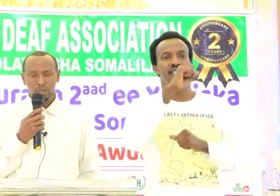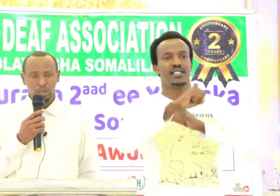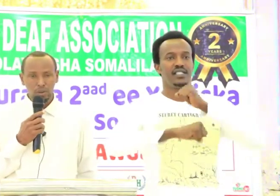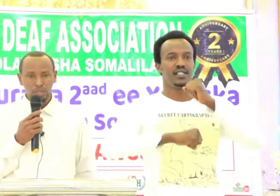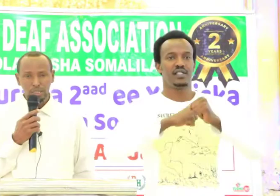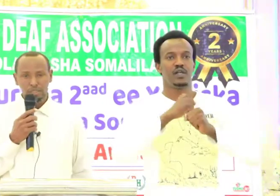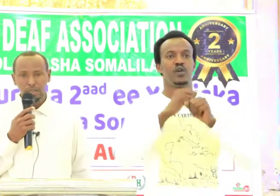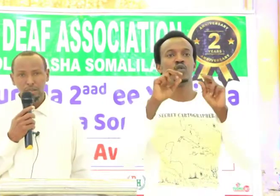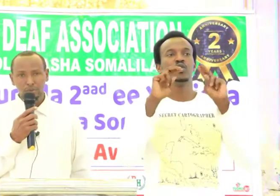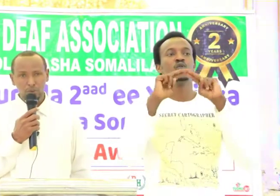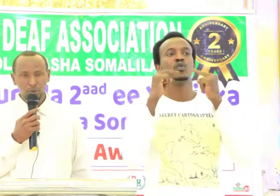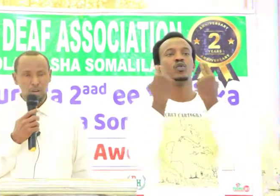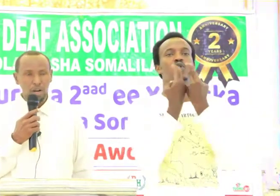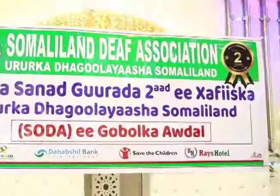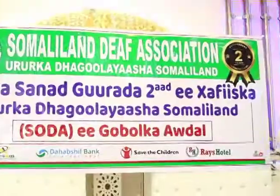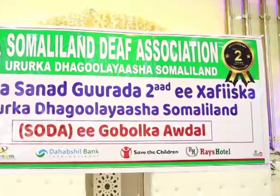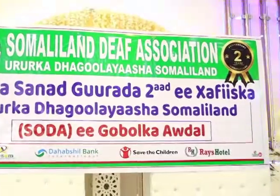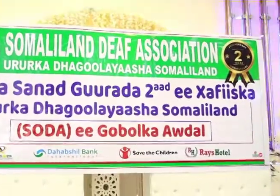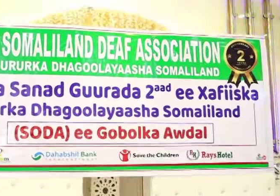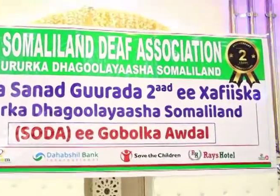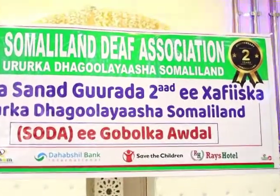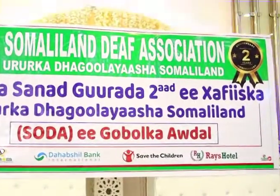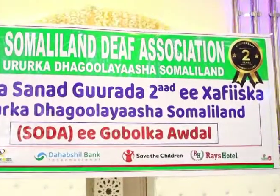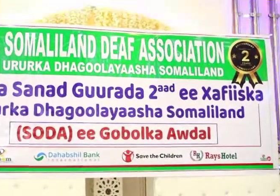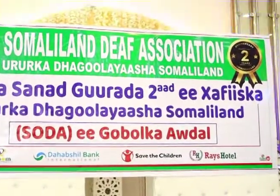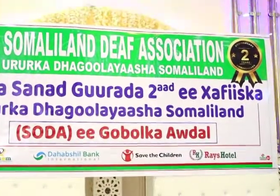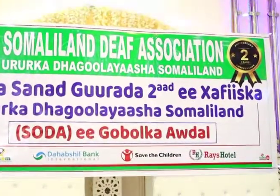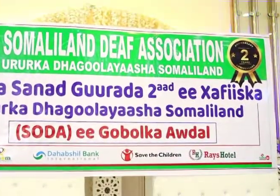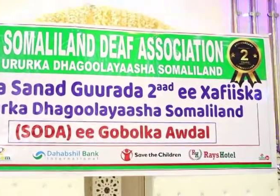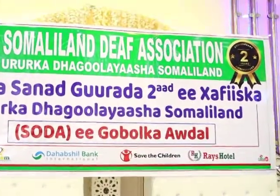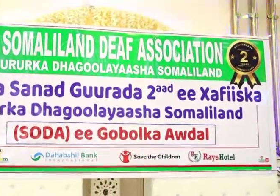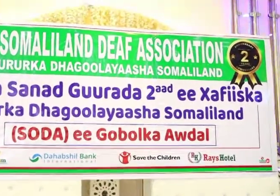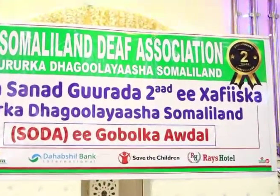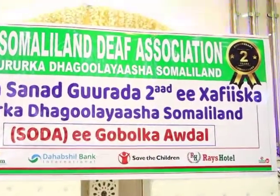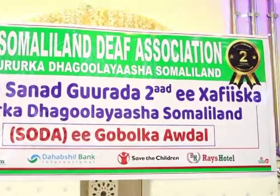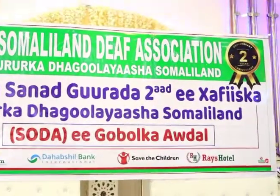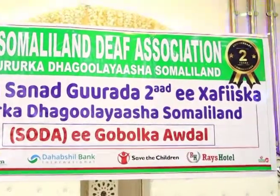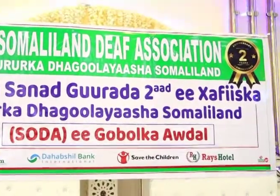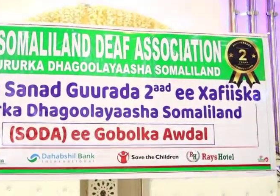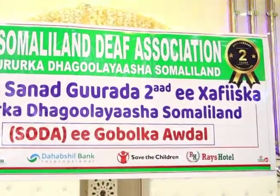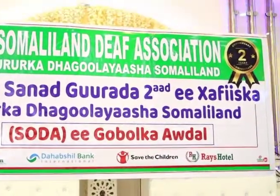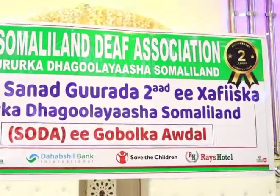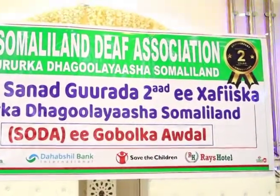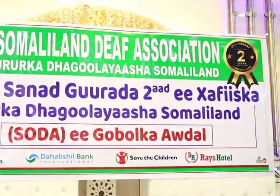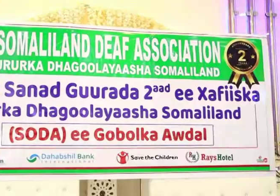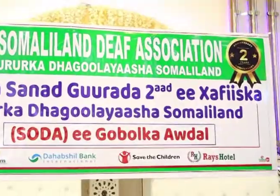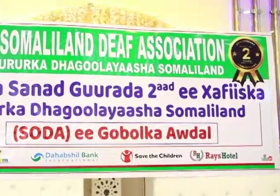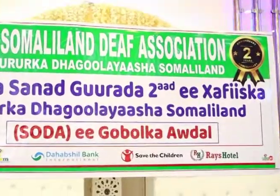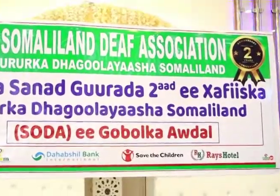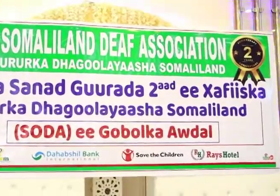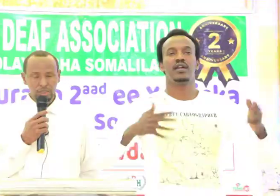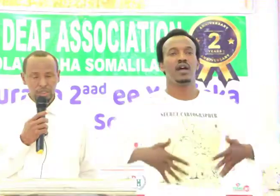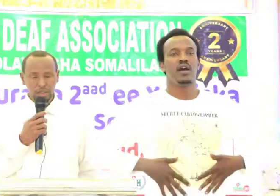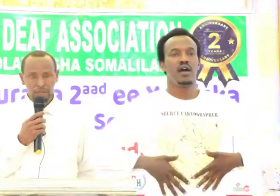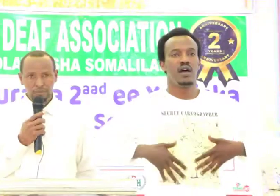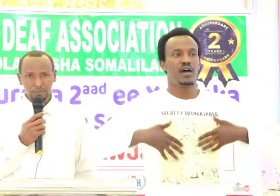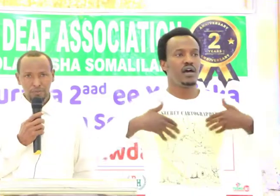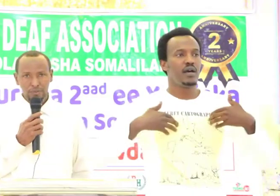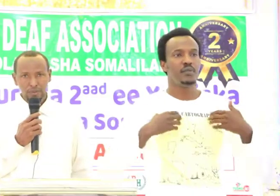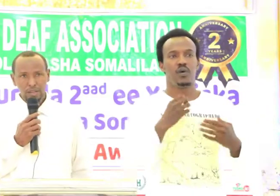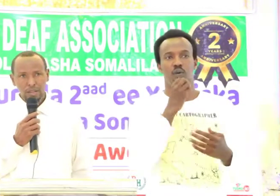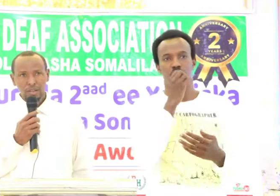guuradii labaad ee ururka dhagoolayaasha gobolka Awdal, فرحد آد يا آد وبلارن أيان وبتشيدين